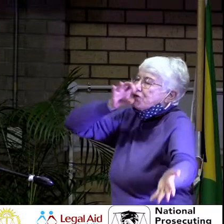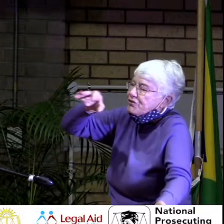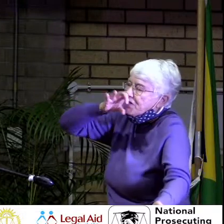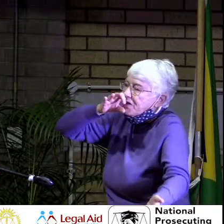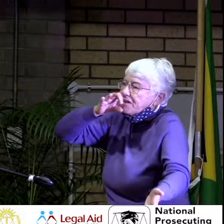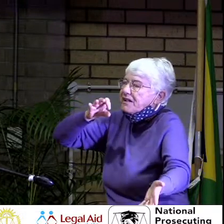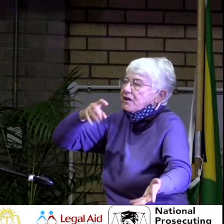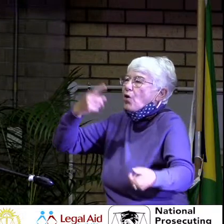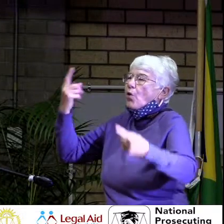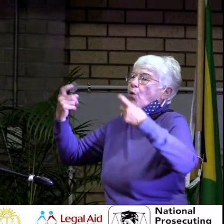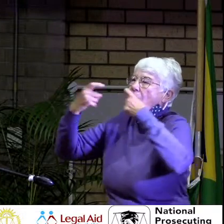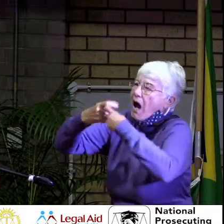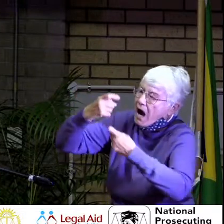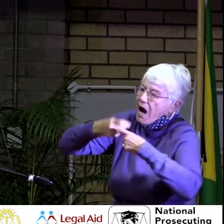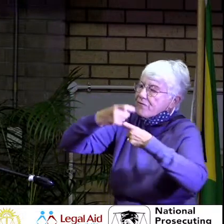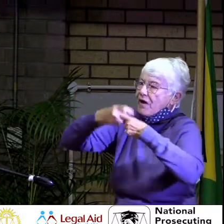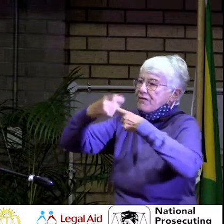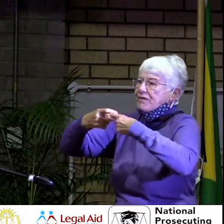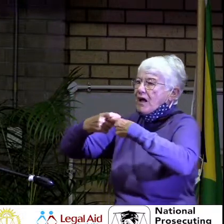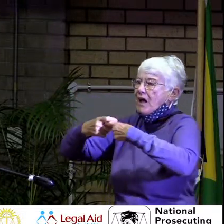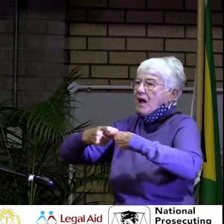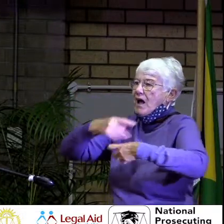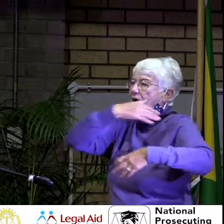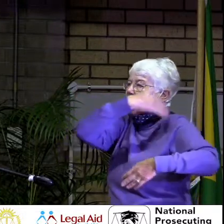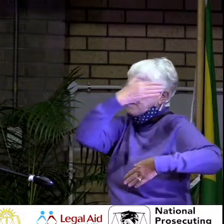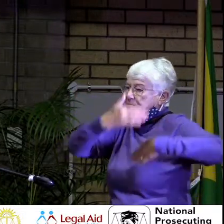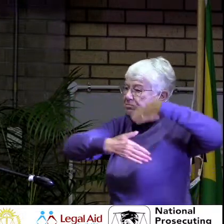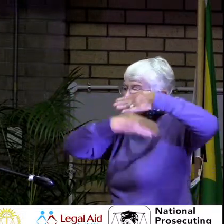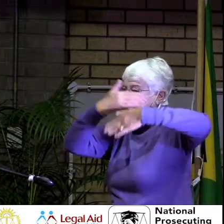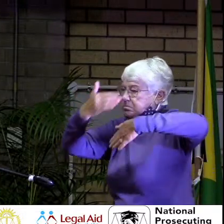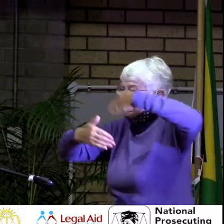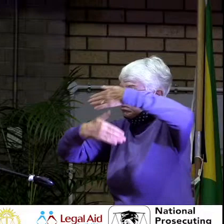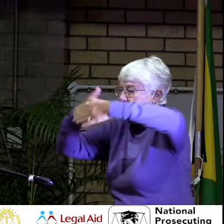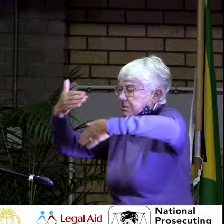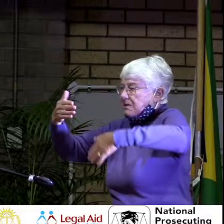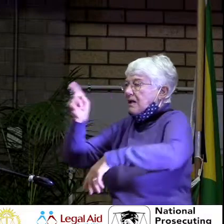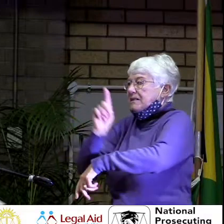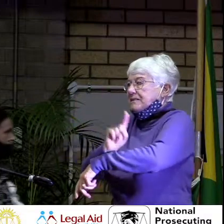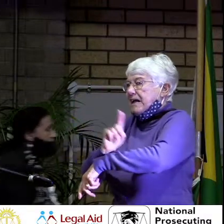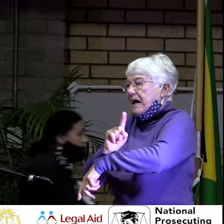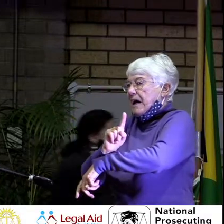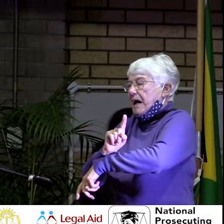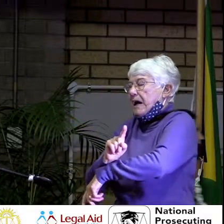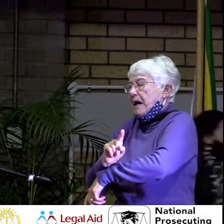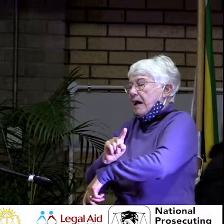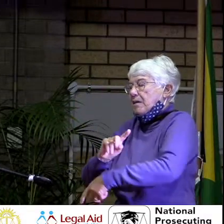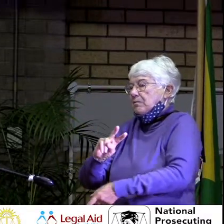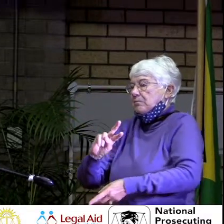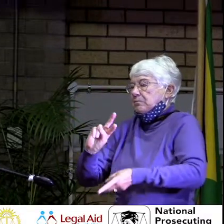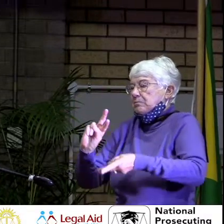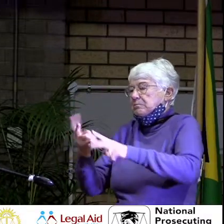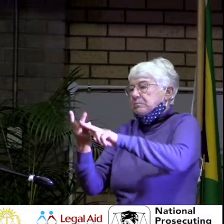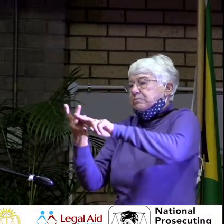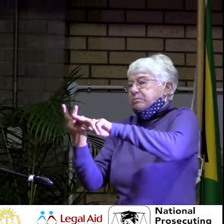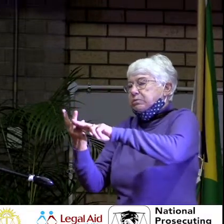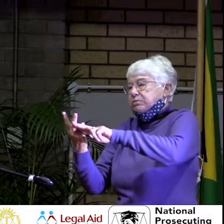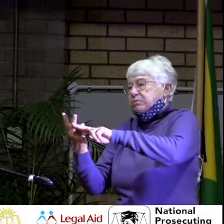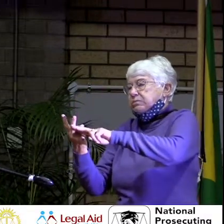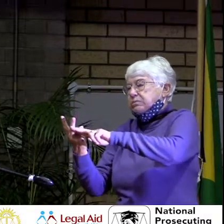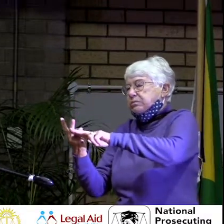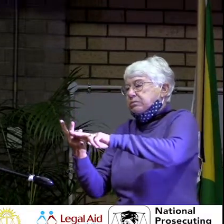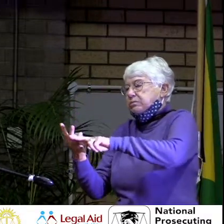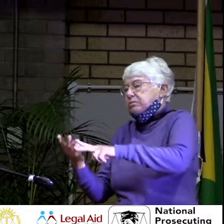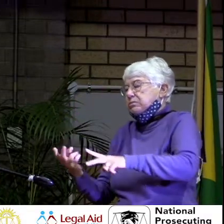assault, and then over a period of time, it can lead to femicide. And as I said earlier, it's not just